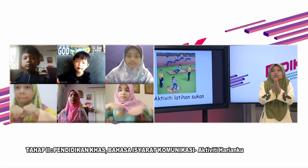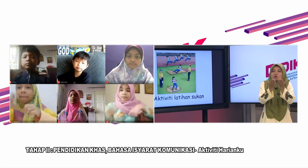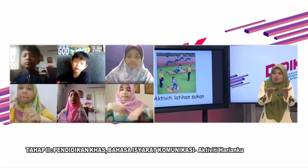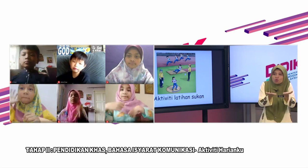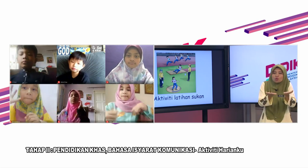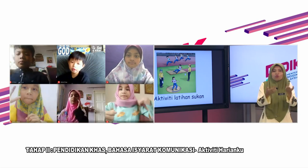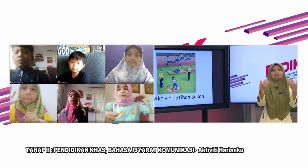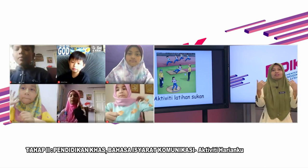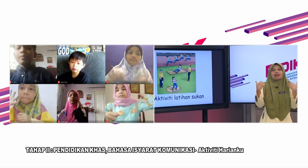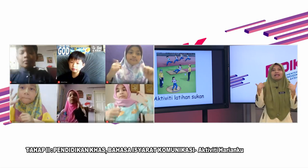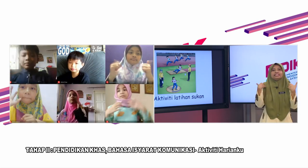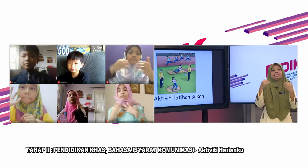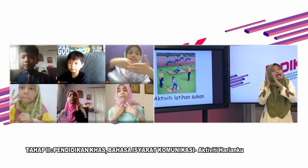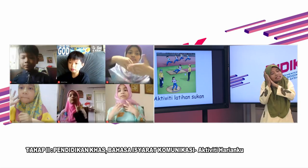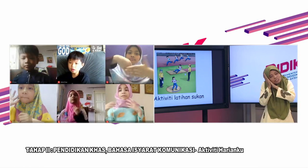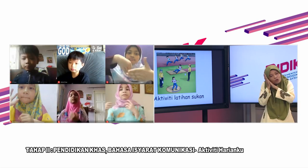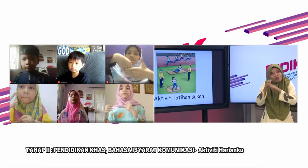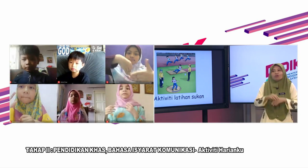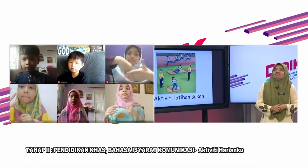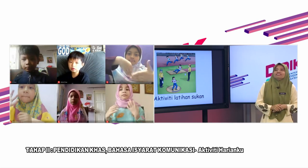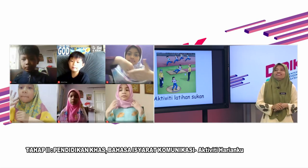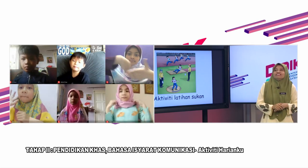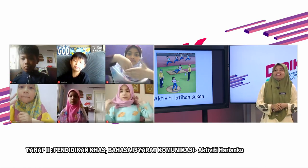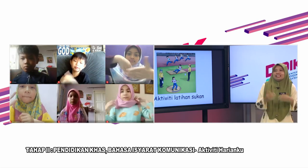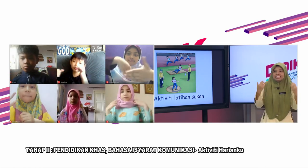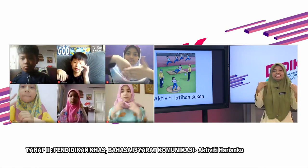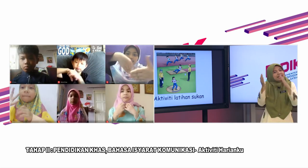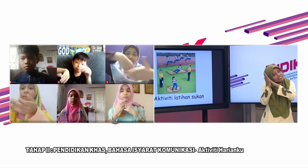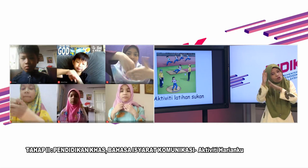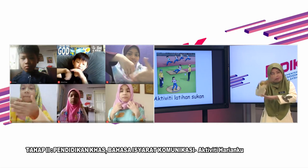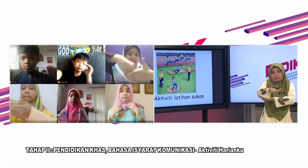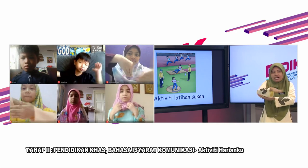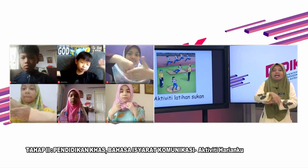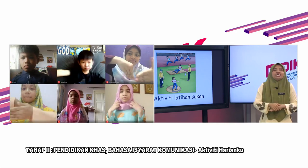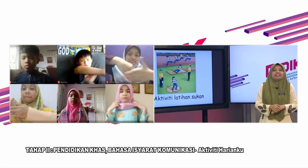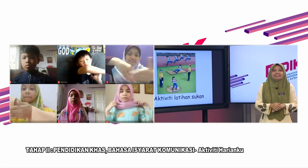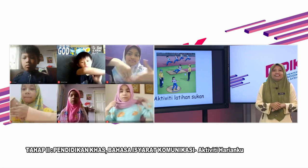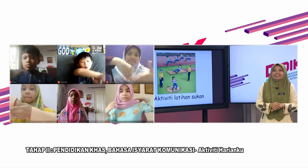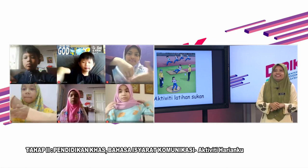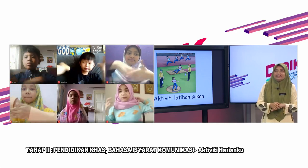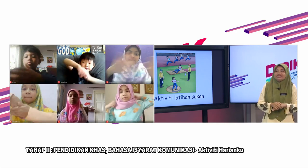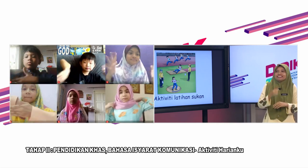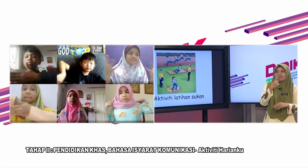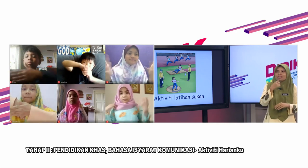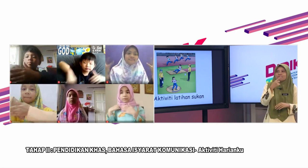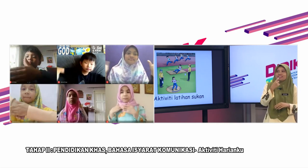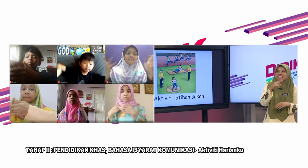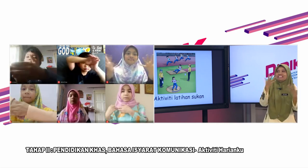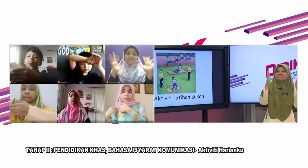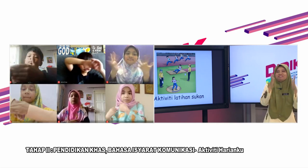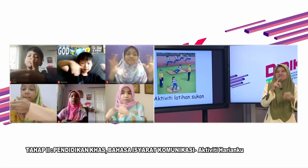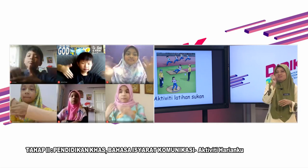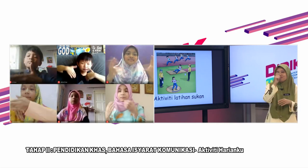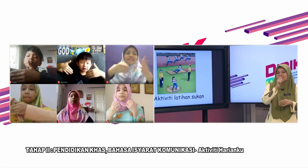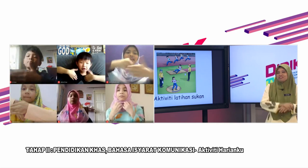baca buku. Ada yang tidur. Ada tak yang tidur petang-petang? Siapa-siapa? Tak